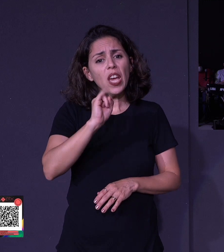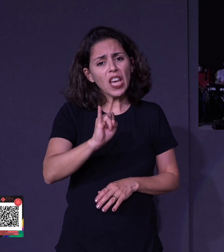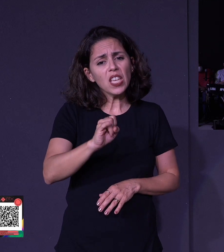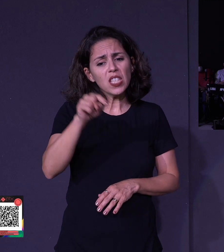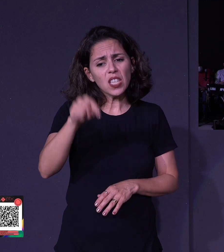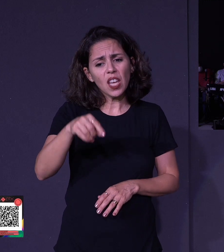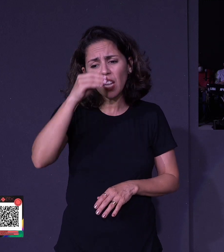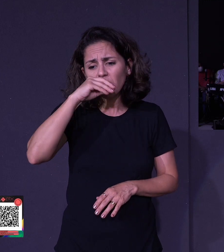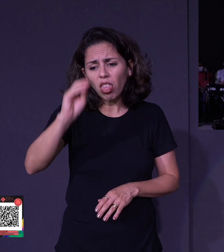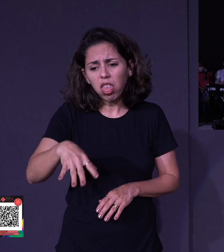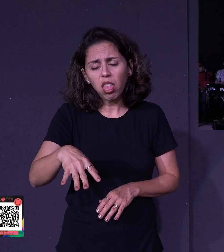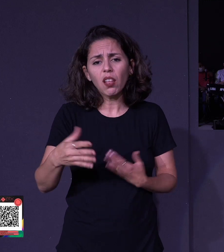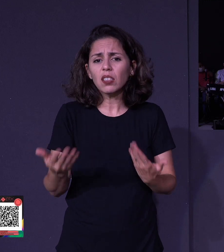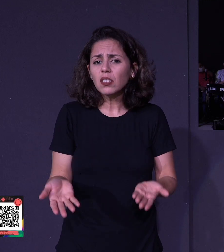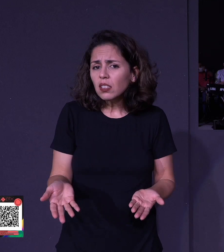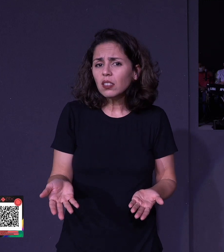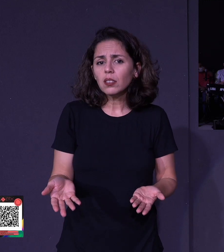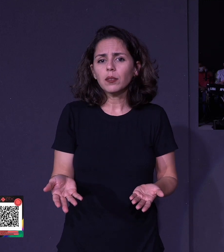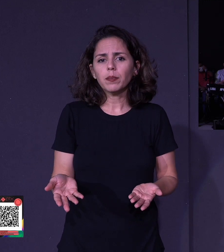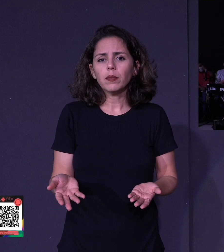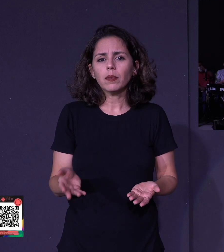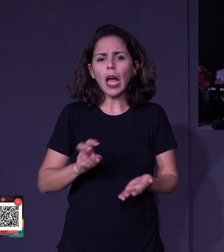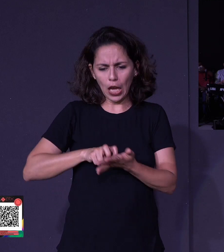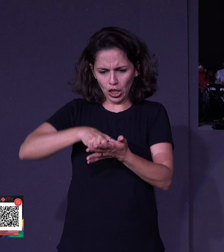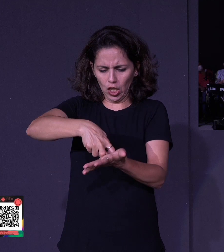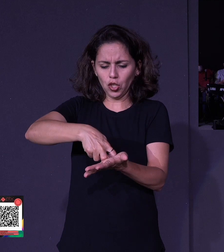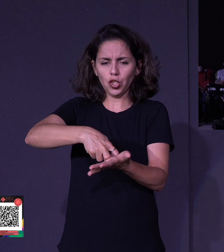moral nenhuma. Papai diz, não faz não.